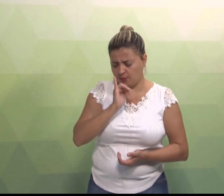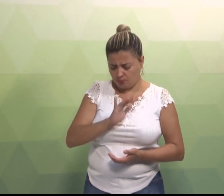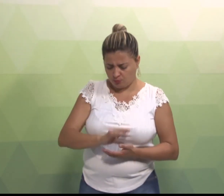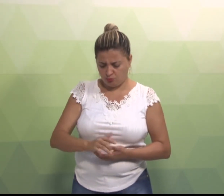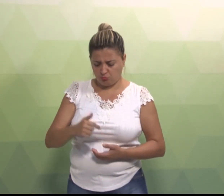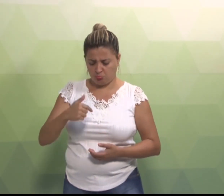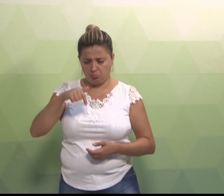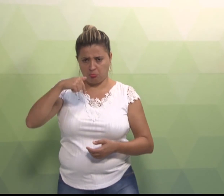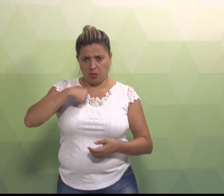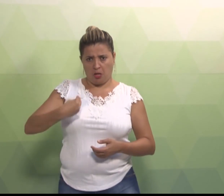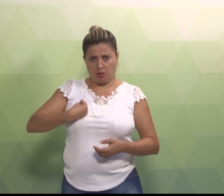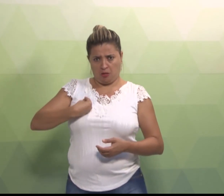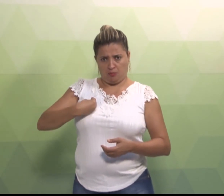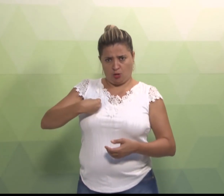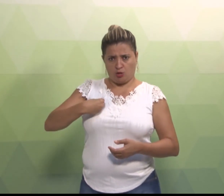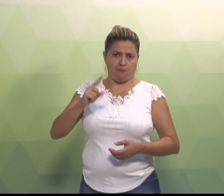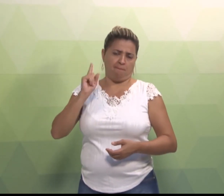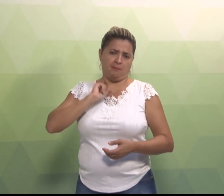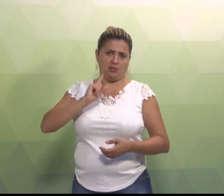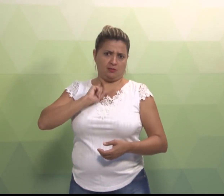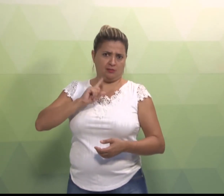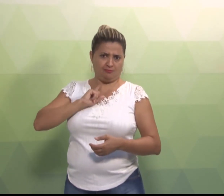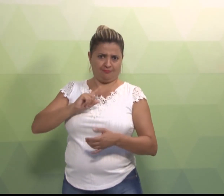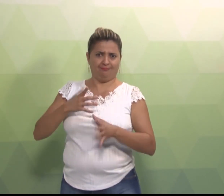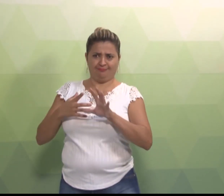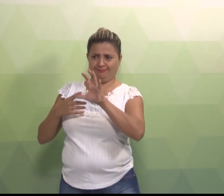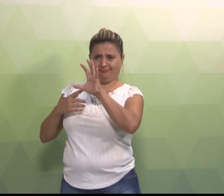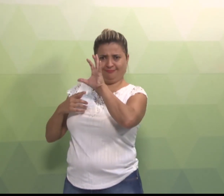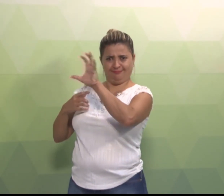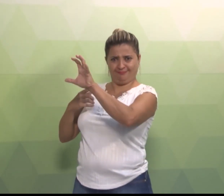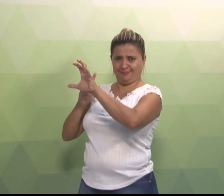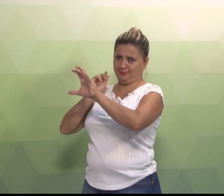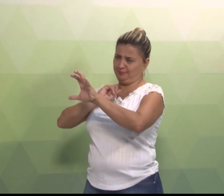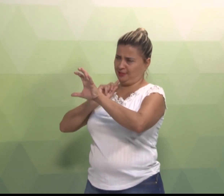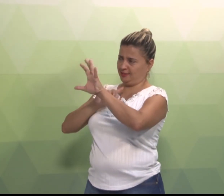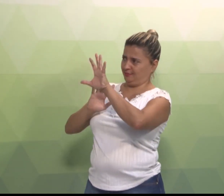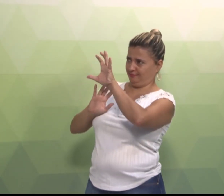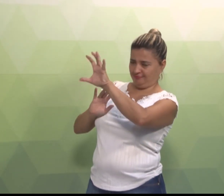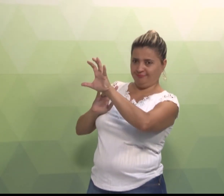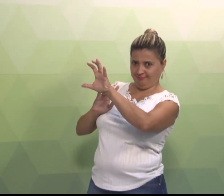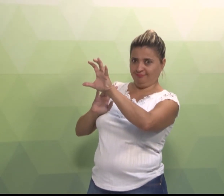exemplo, se eu estou aqui em Minas Gerais, certo?